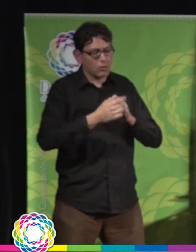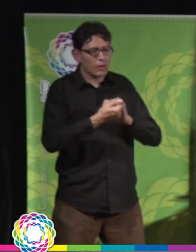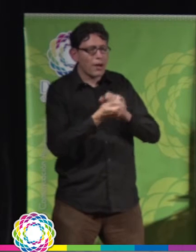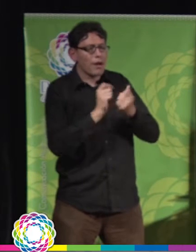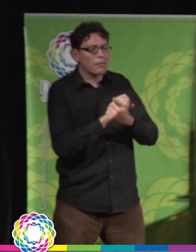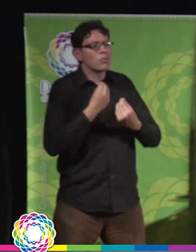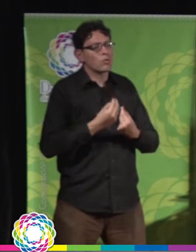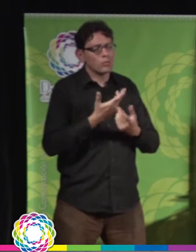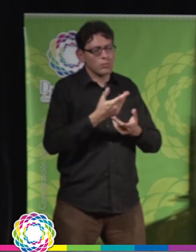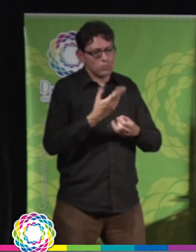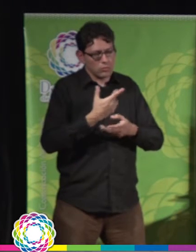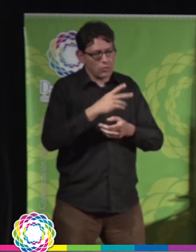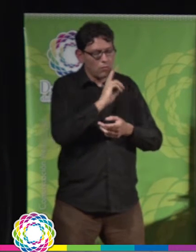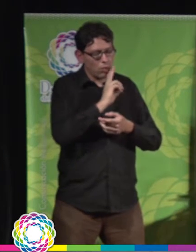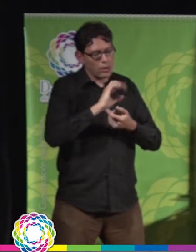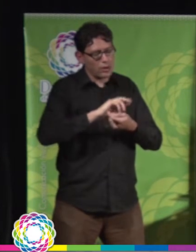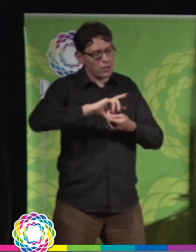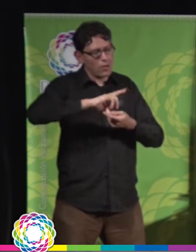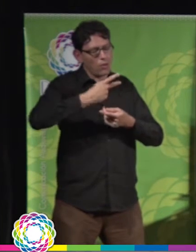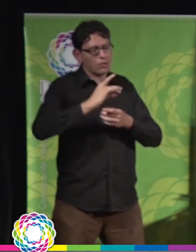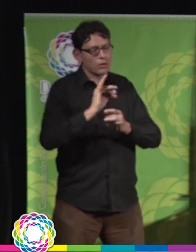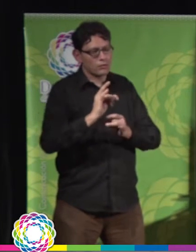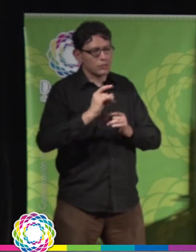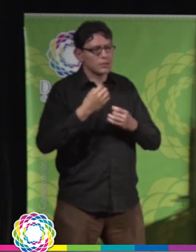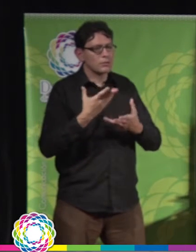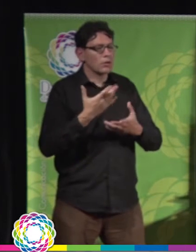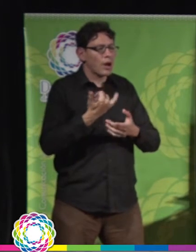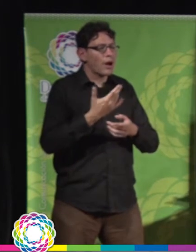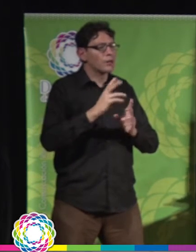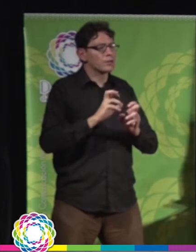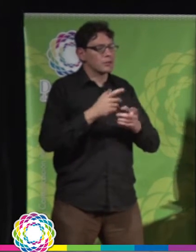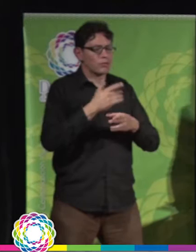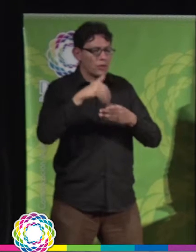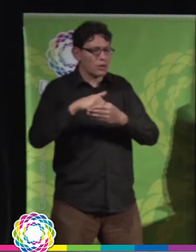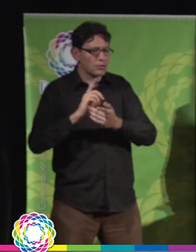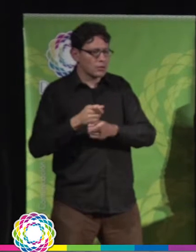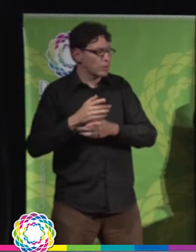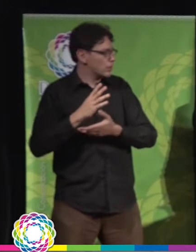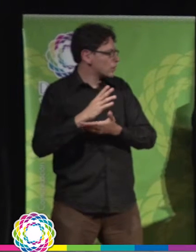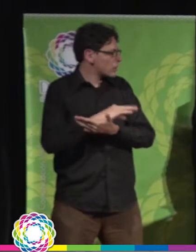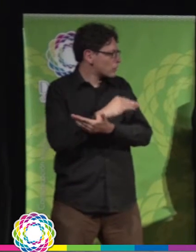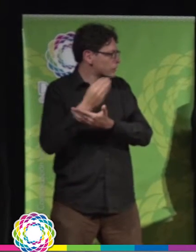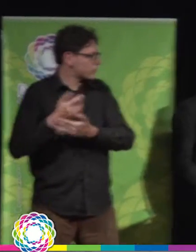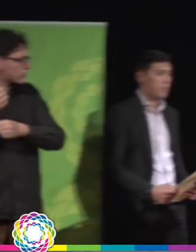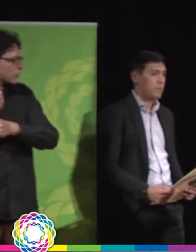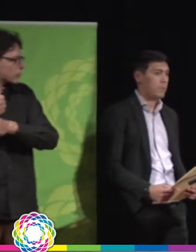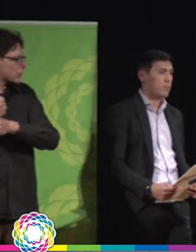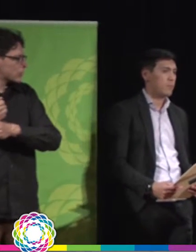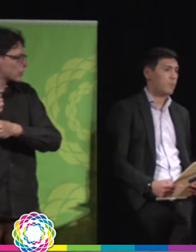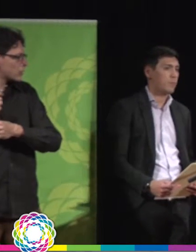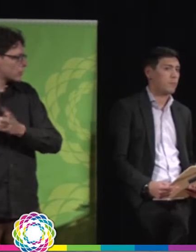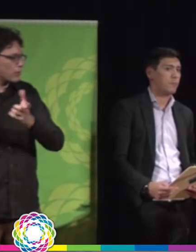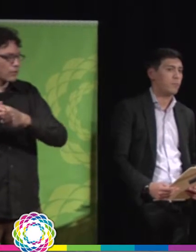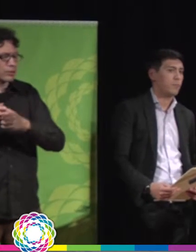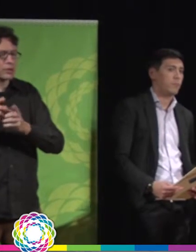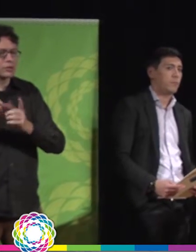que también nos atraviesa en nuestros distintos aspectos de la vida y también del sindicalismo. En este sentido, nos parece